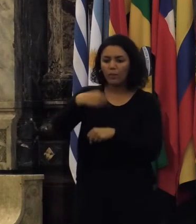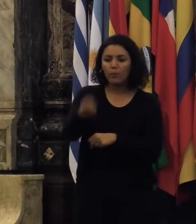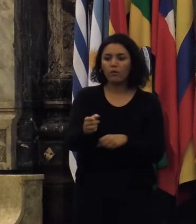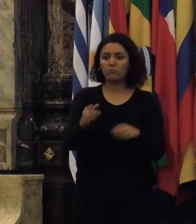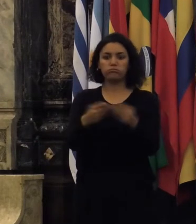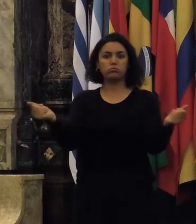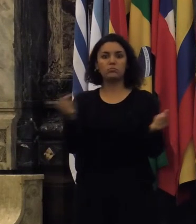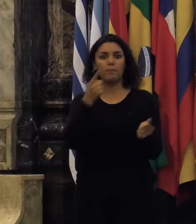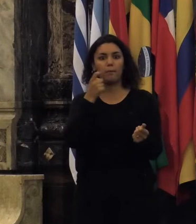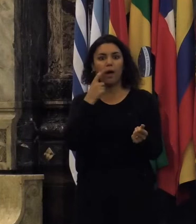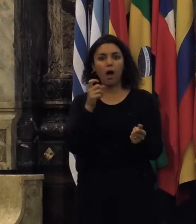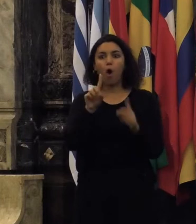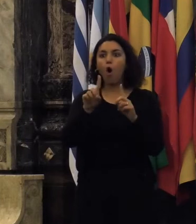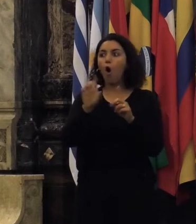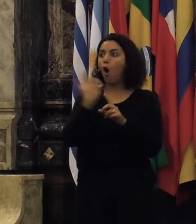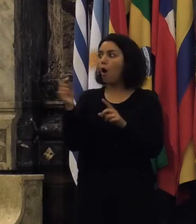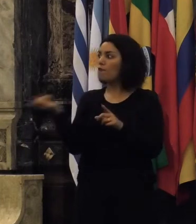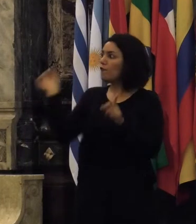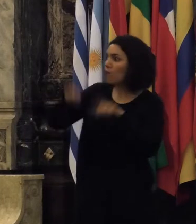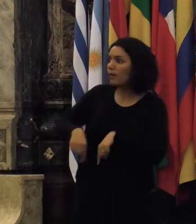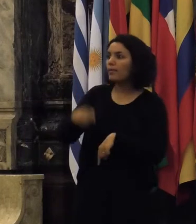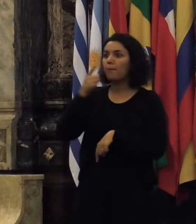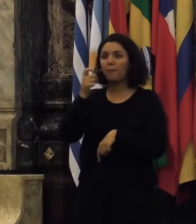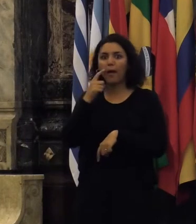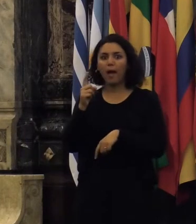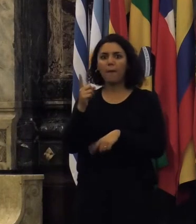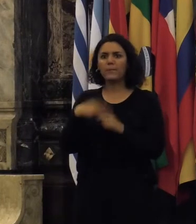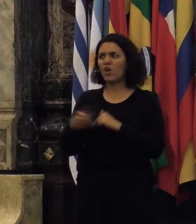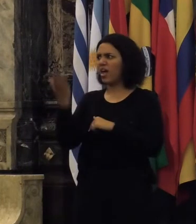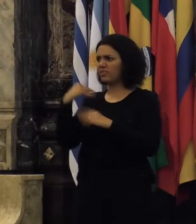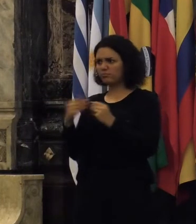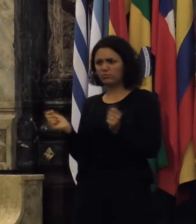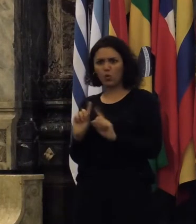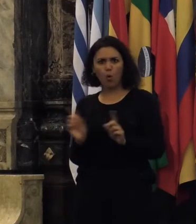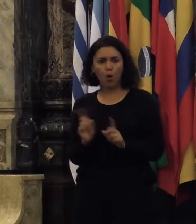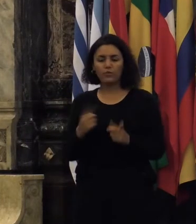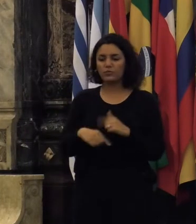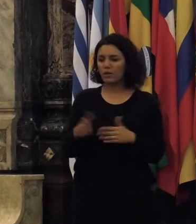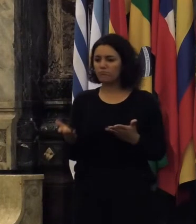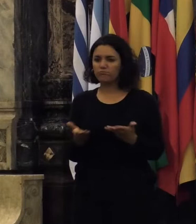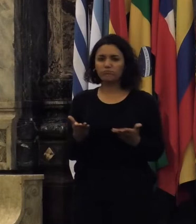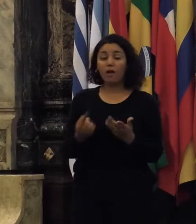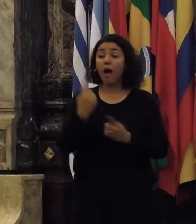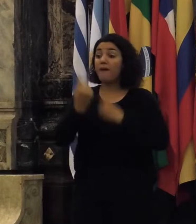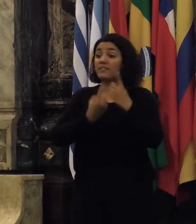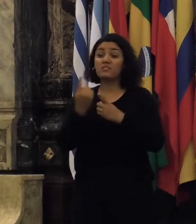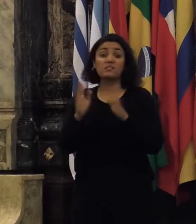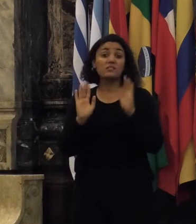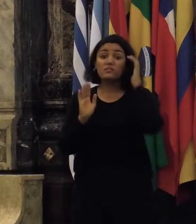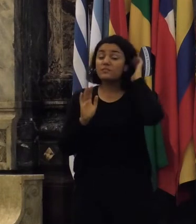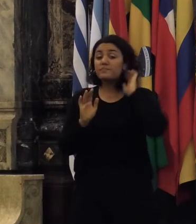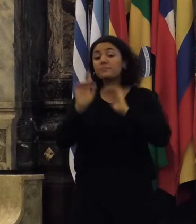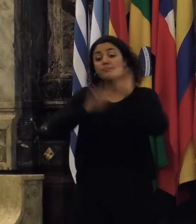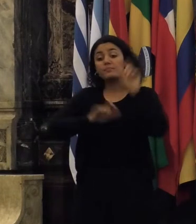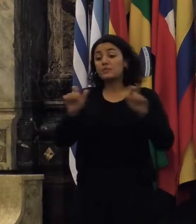el otro había aparecido el padre, pero que en realidad nunca había desaparecido, porque nunca nadie se había tomado el trabajo de hacer un estudio de